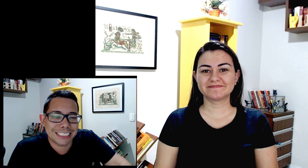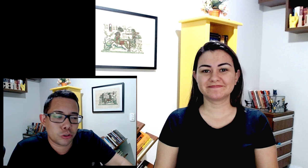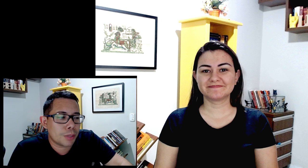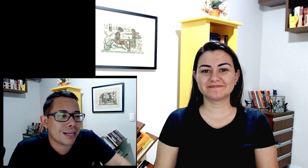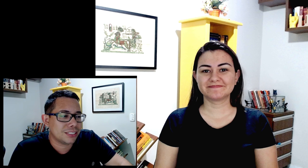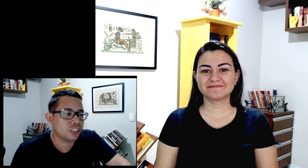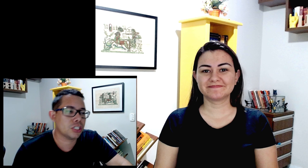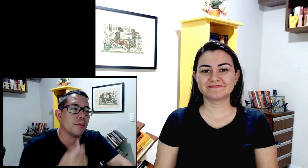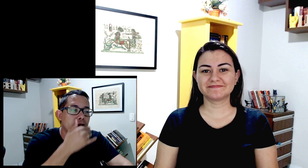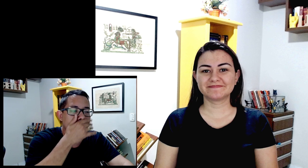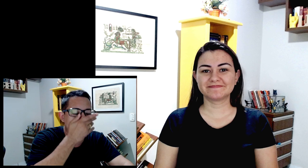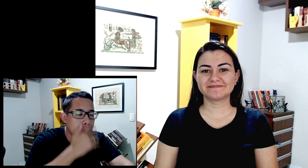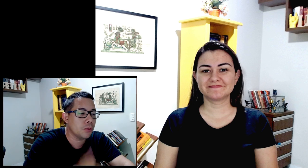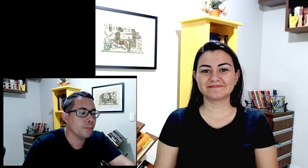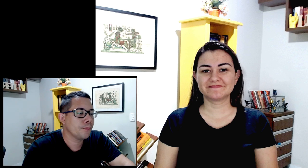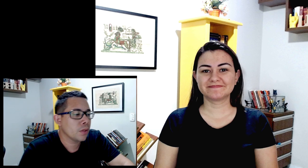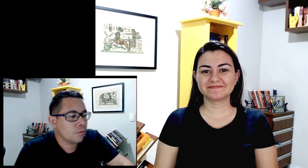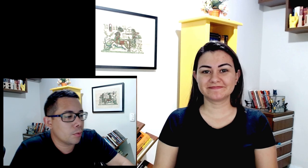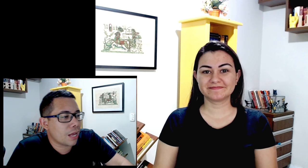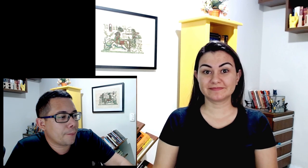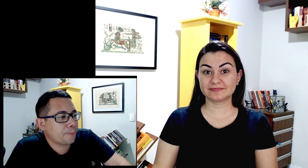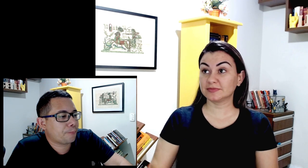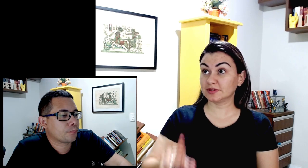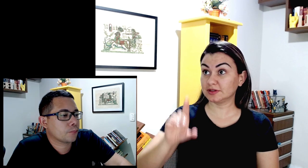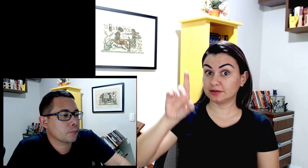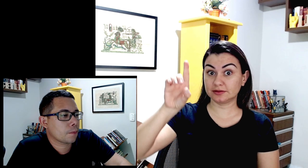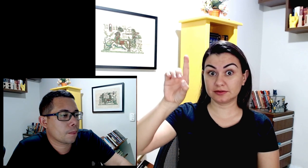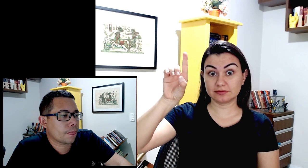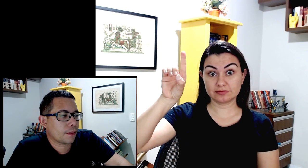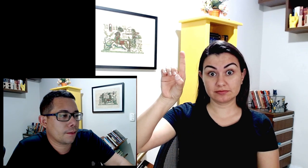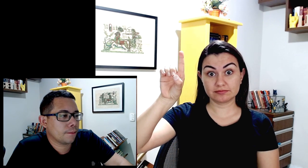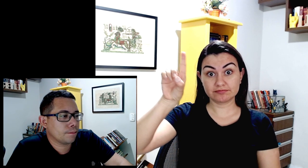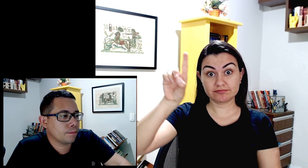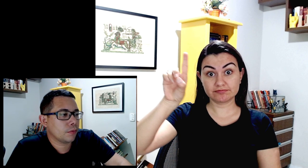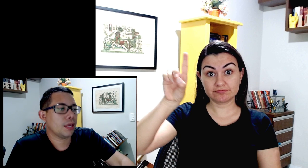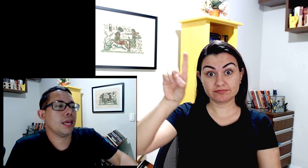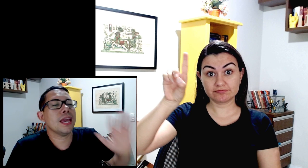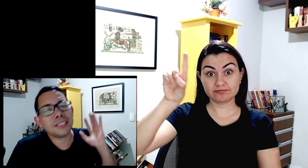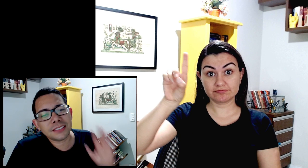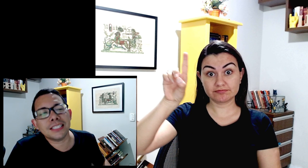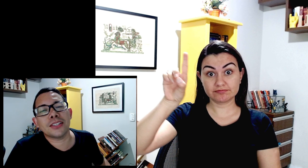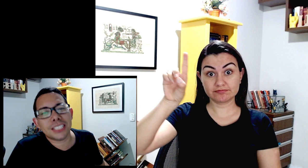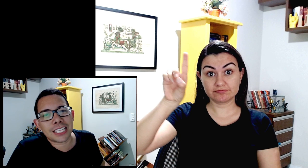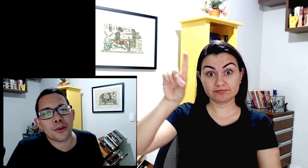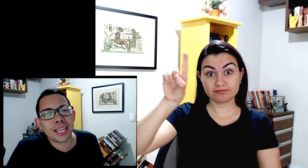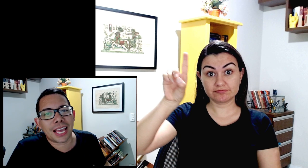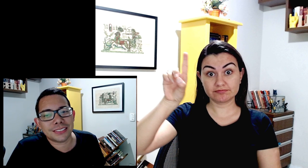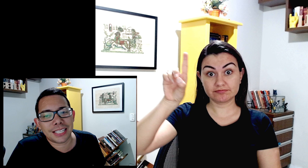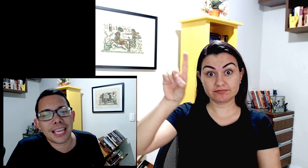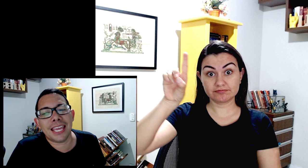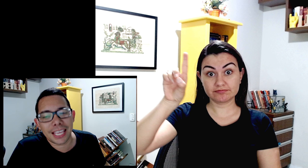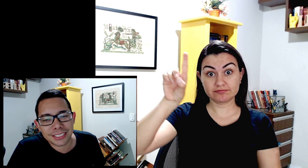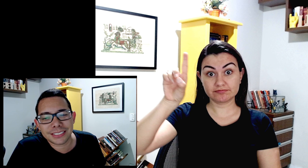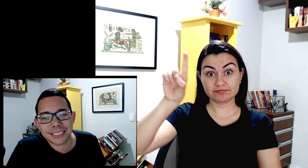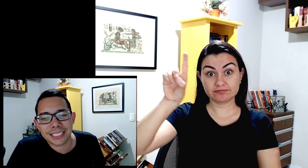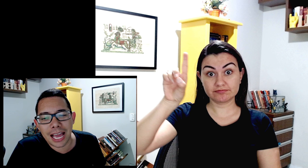ajuda bastante na memorização vamo lá e esse sinal você já conhece né E esse